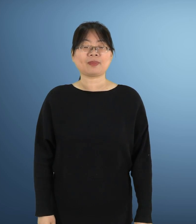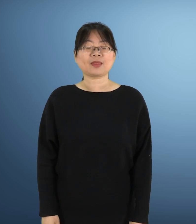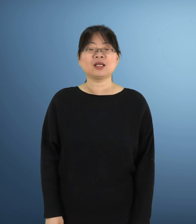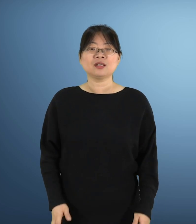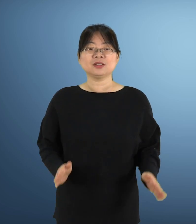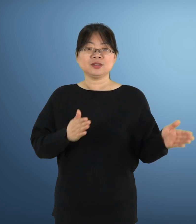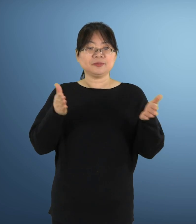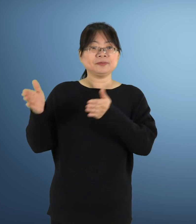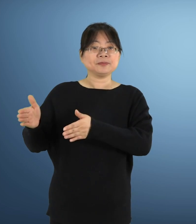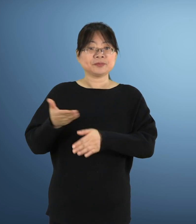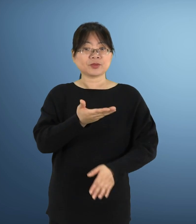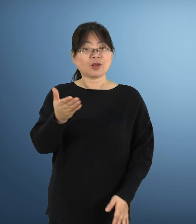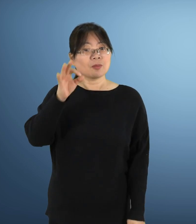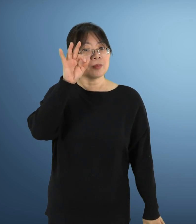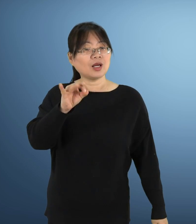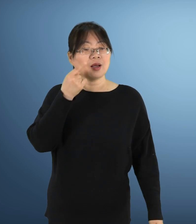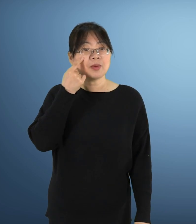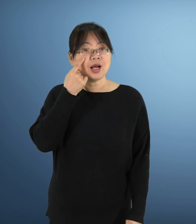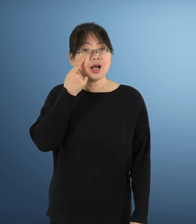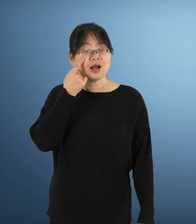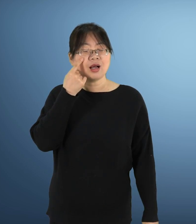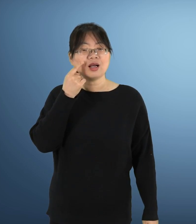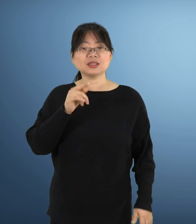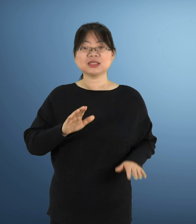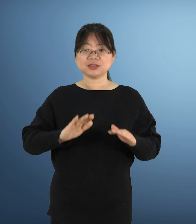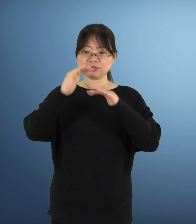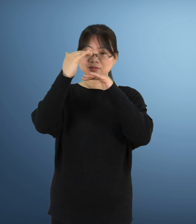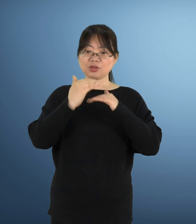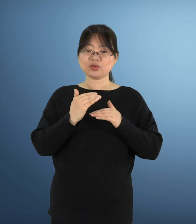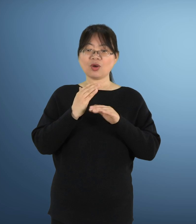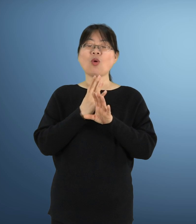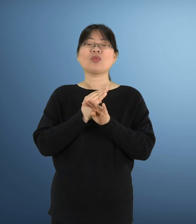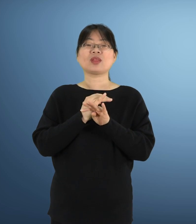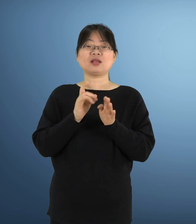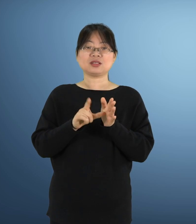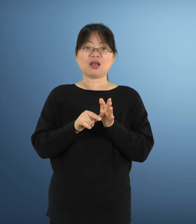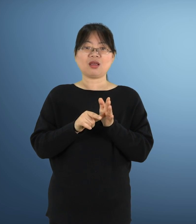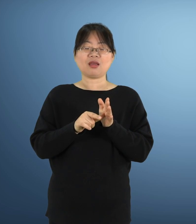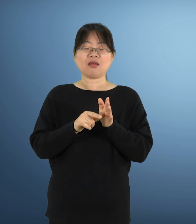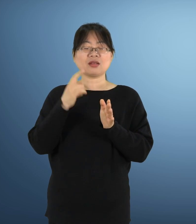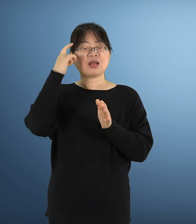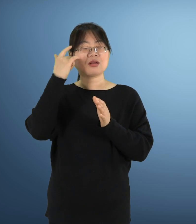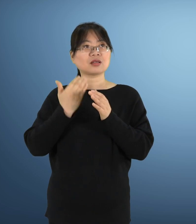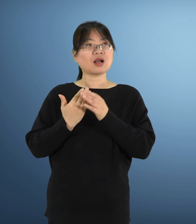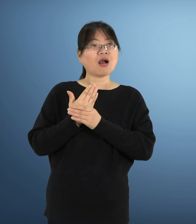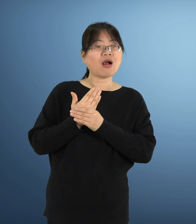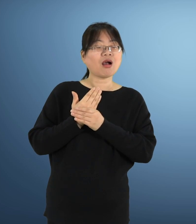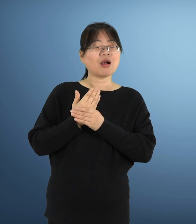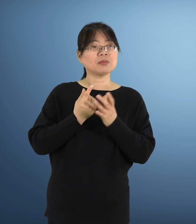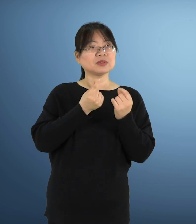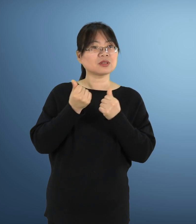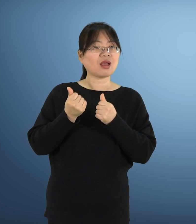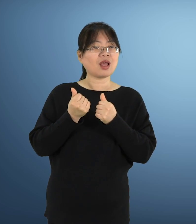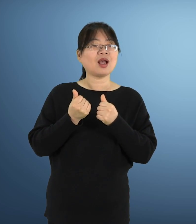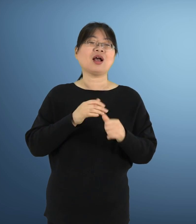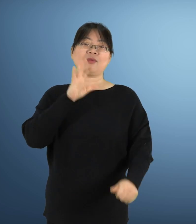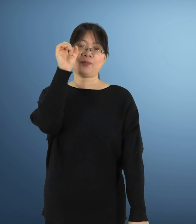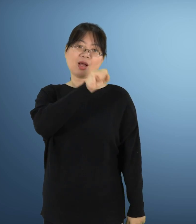어느 시대 사람들을 연상시키는 내용일까요? 노아 시대의 사람들이에요. 노아 시대의